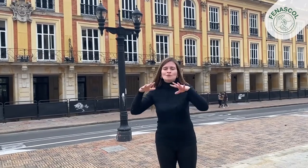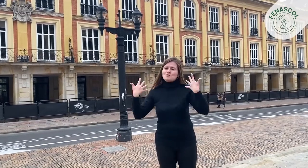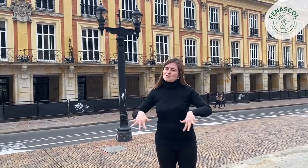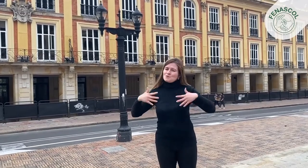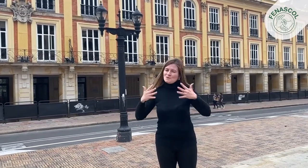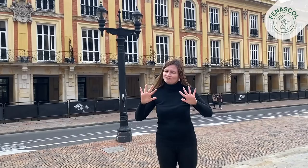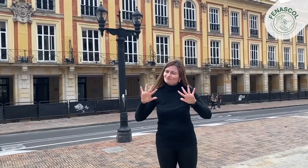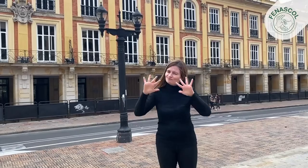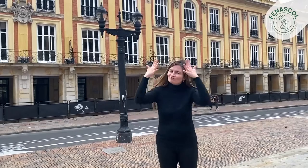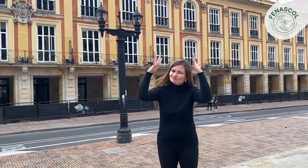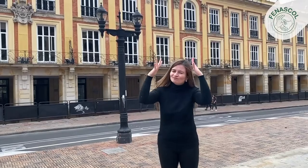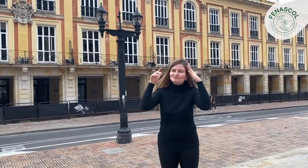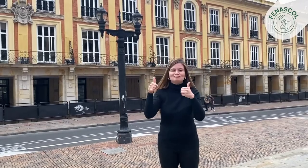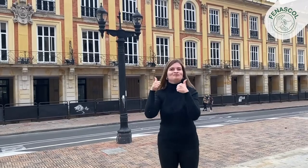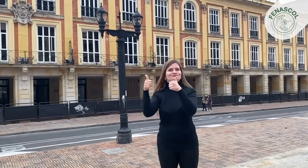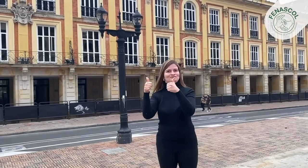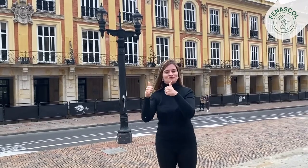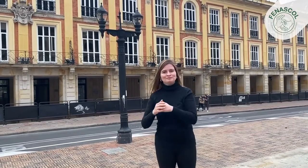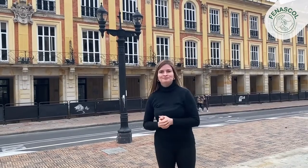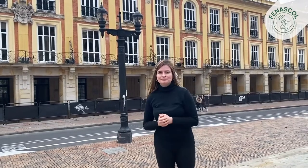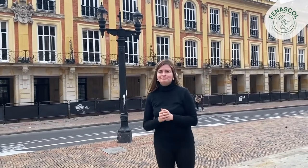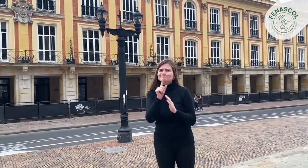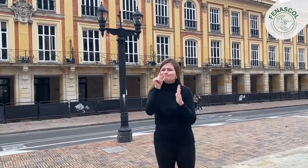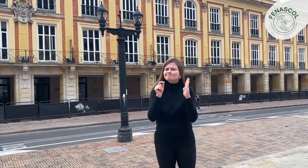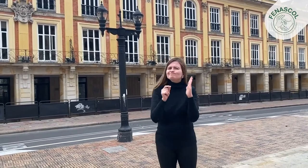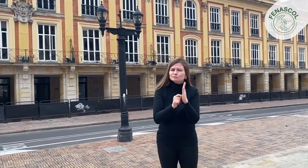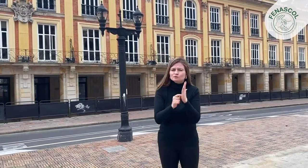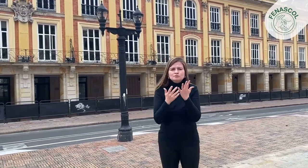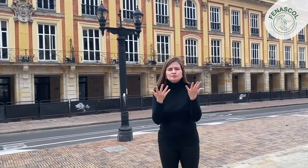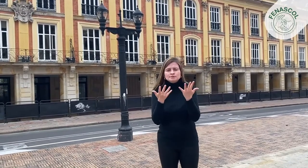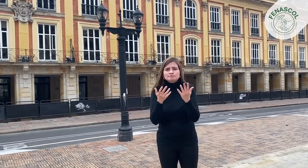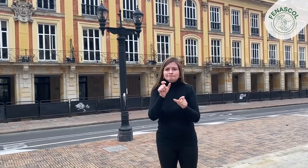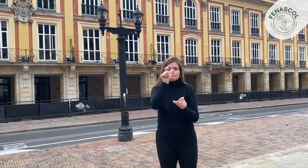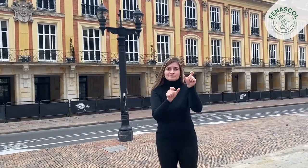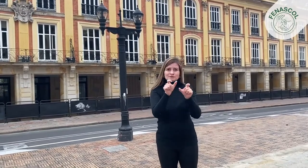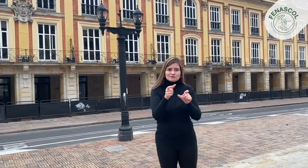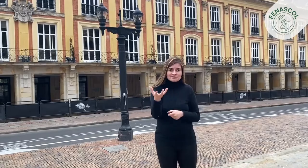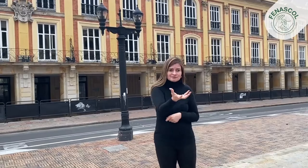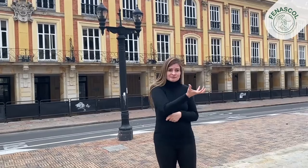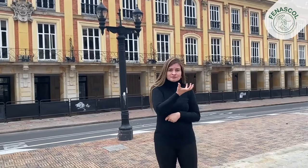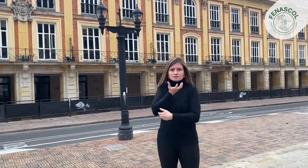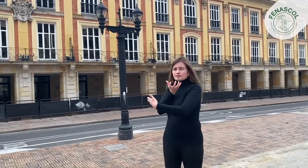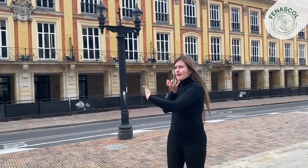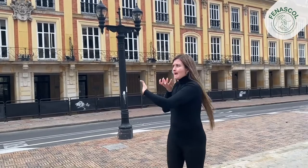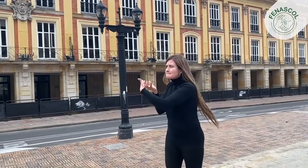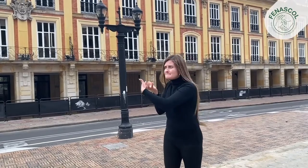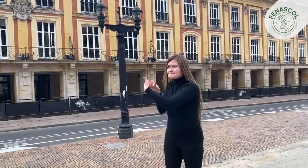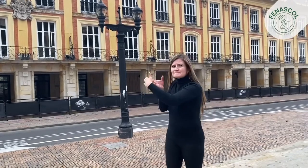interpretación. Felicitaciones. Sin embargo, aún existen barreras en la atención al público